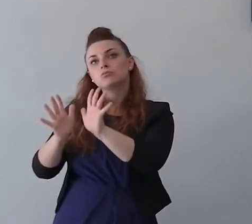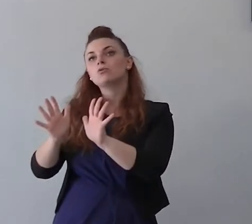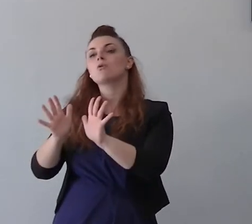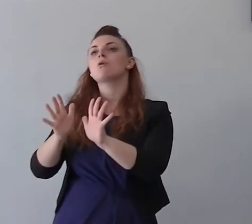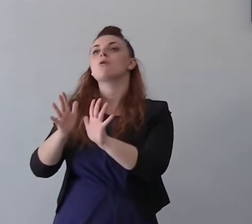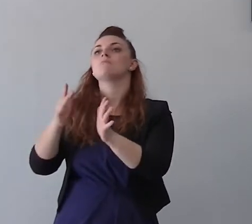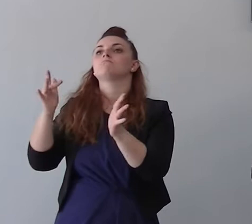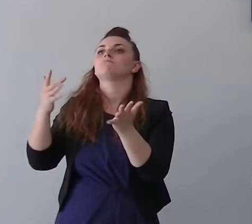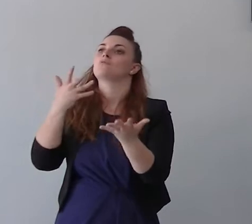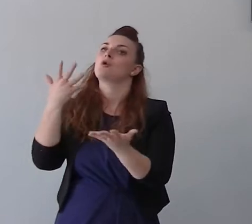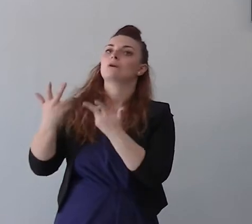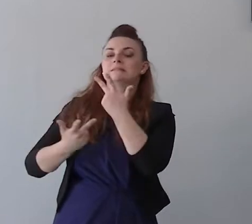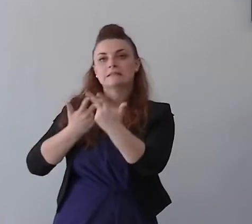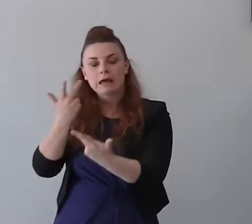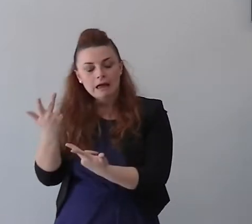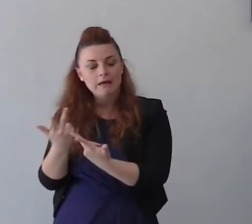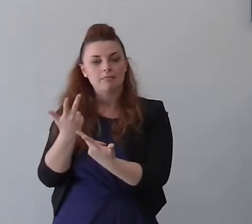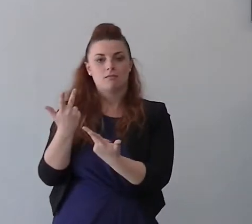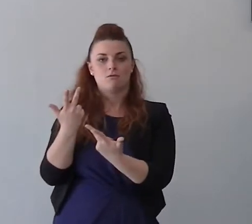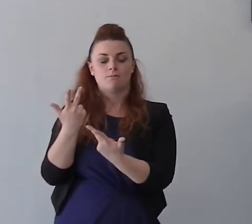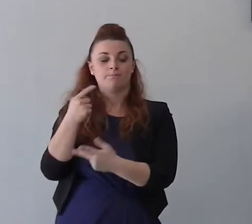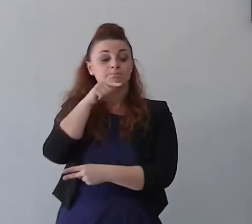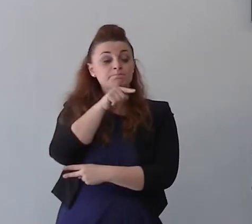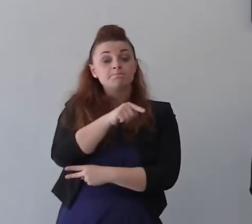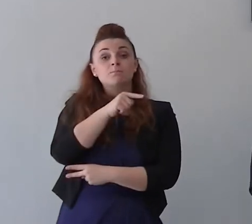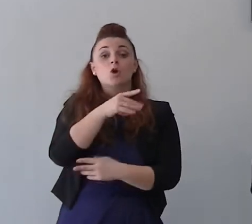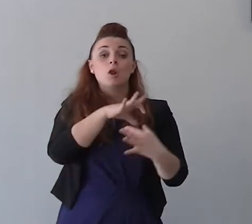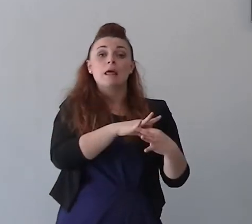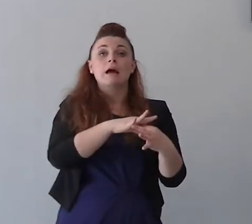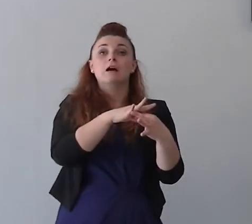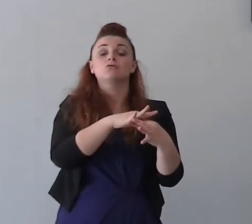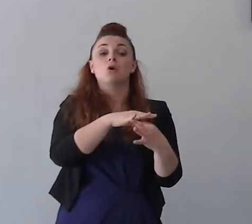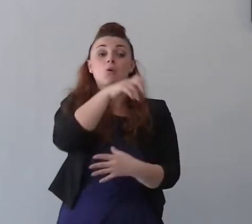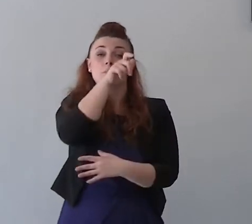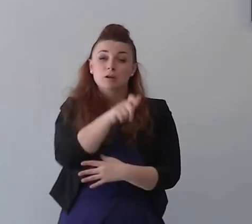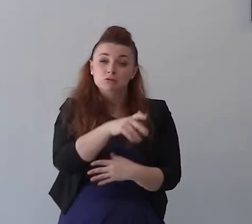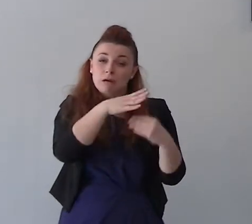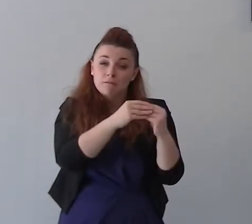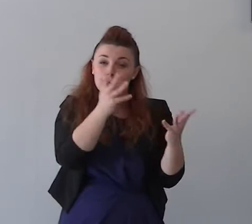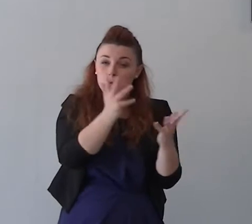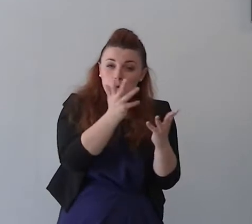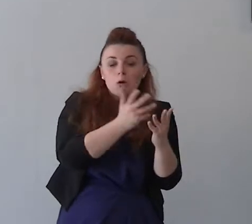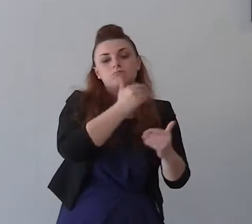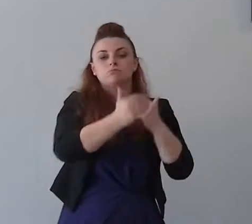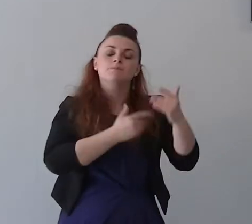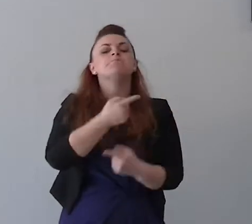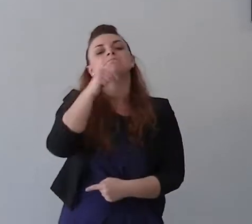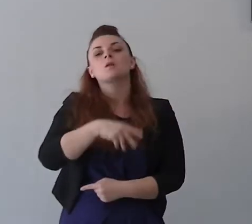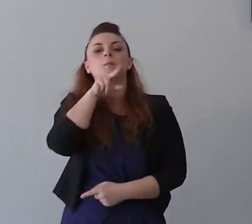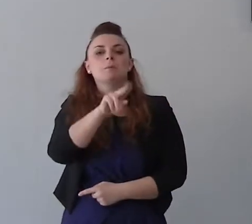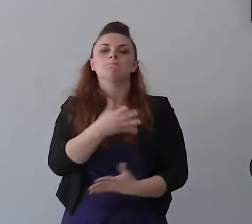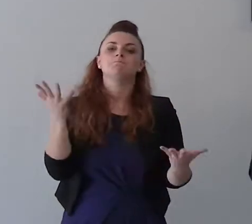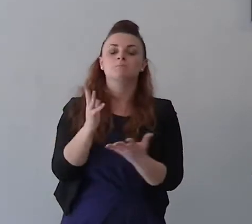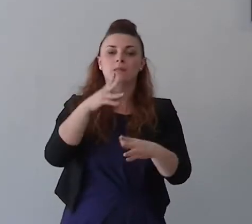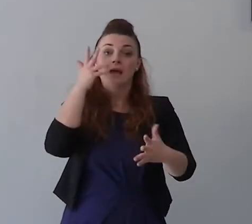un evento. È di questo tipo di segni che vogliamo parlare oggi. Allora, che cos'è un segno?